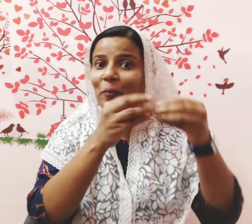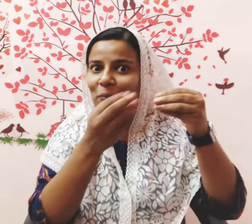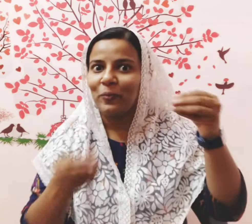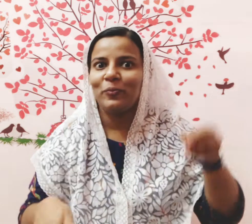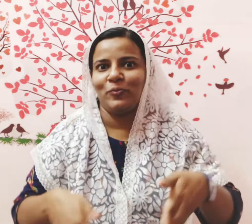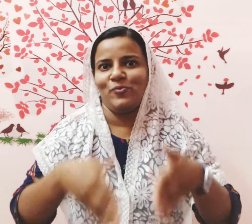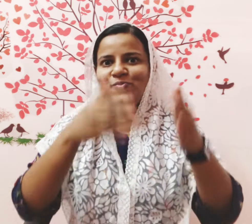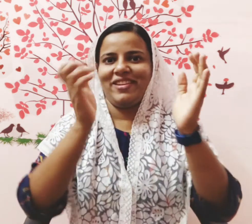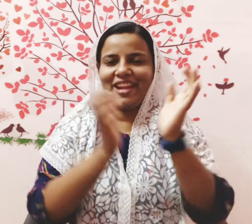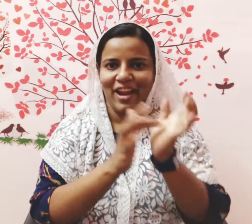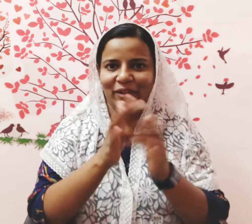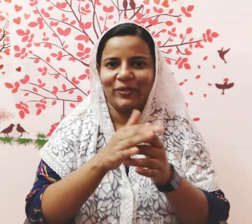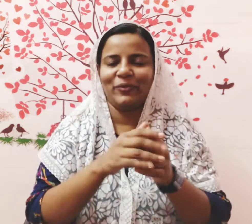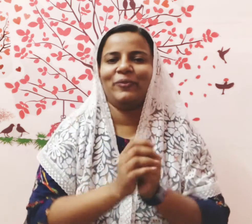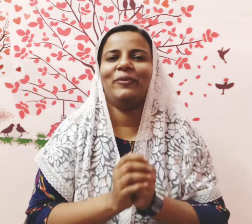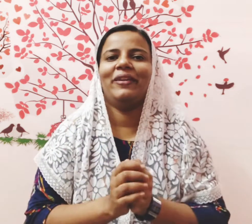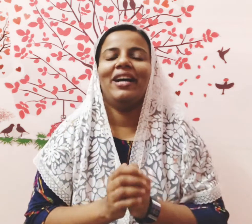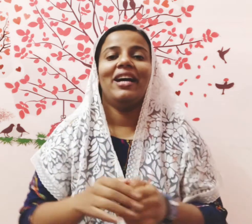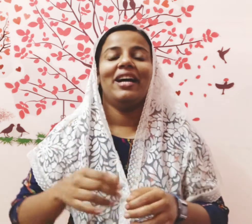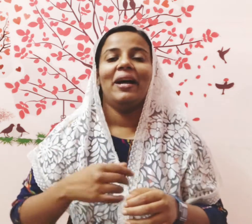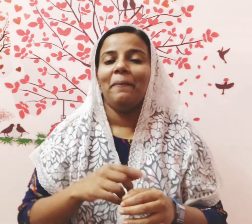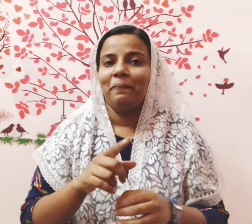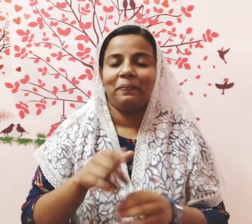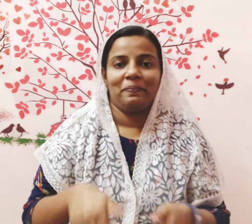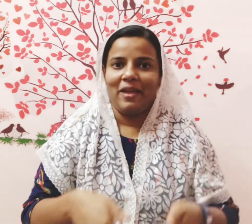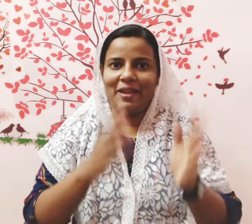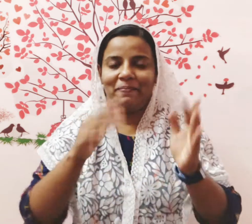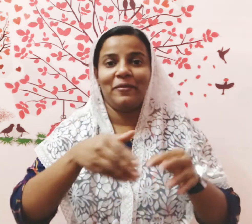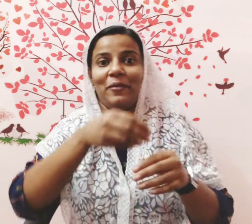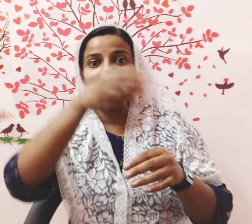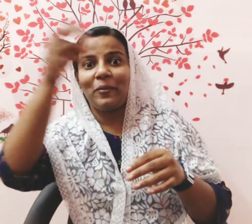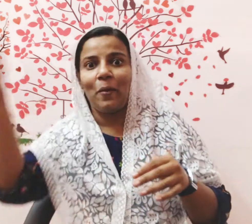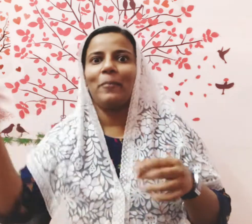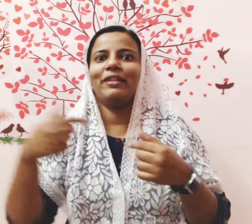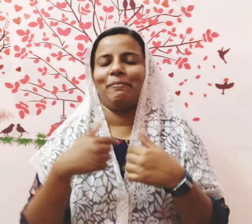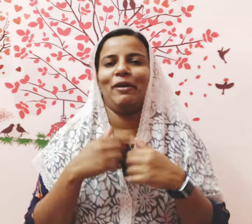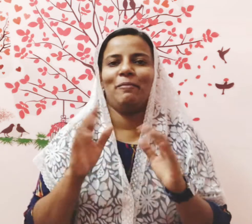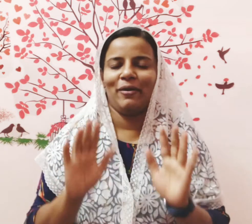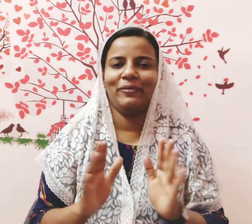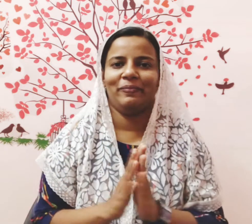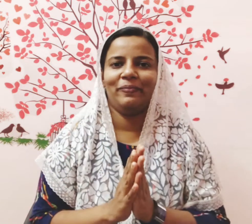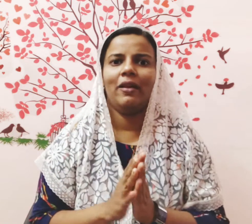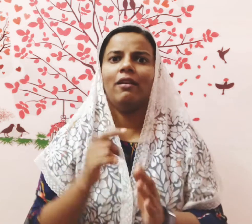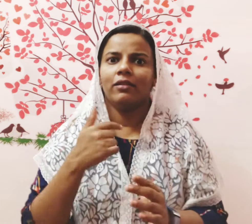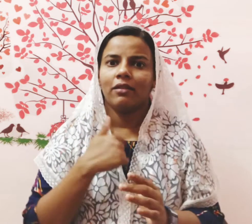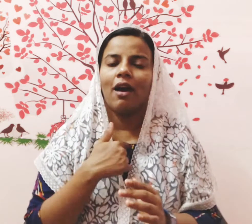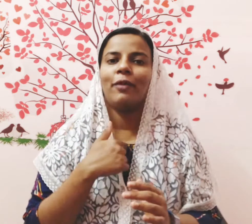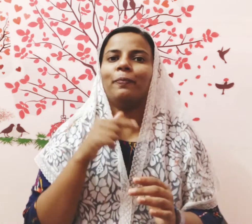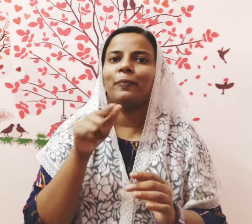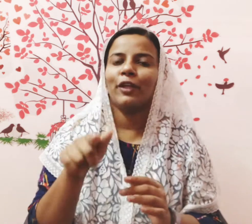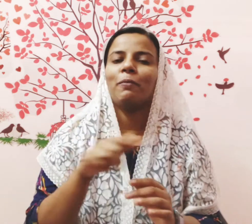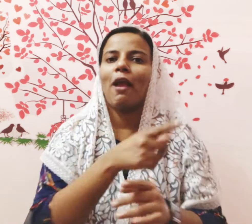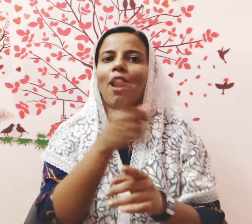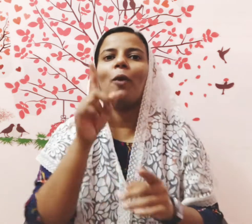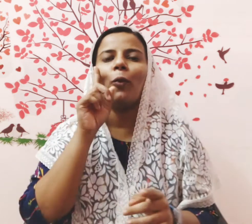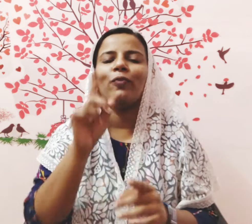രണ്ടും രണ്ടല്ല, രണ്ട് ഒന്നാണെന്ന് അതിൻ്റെ അർത്ഥം. അത് തന്നെ കേൾക്കുമ്പോൾ എന്തൊരു സന്തോഷമല്ലേ. ഞാനും യേശു ഒന്നാണെന്ന് യേശു തന്നെ പറയുക,